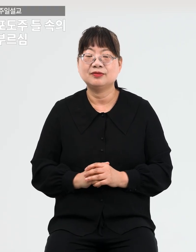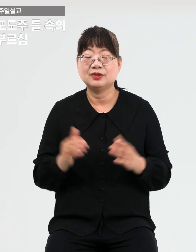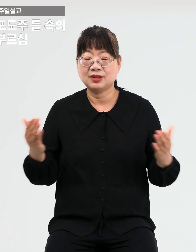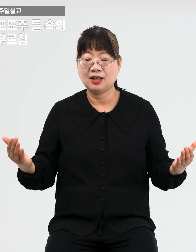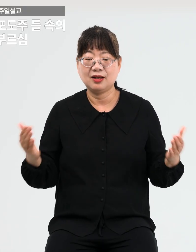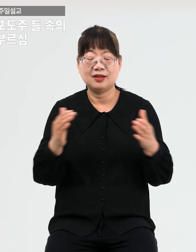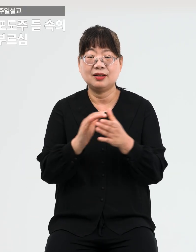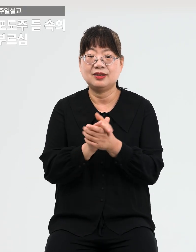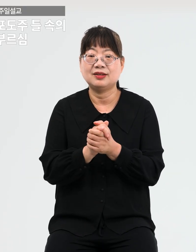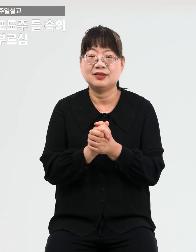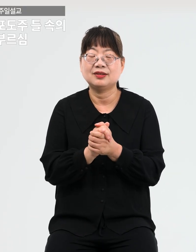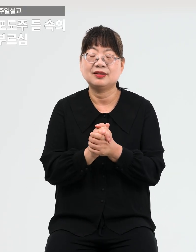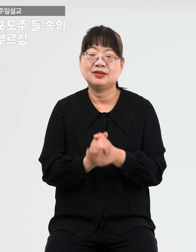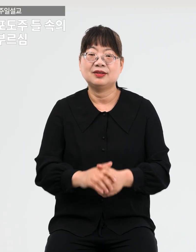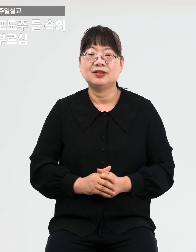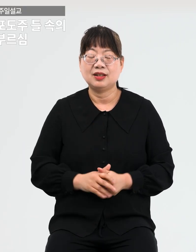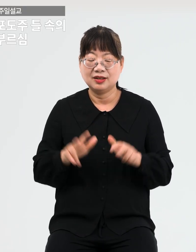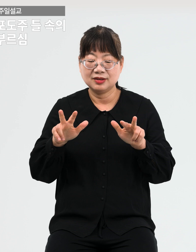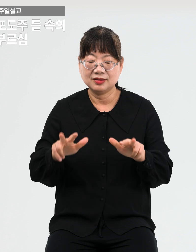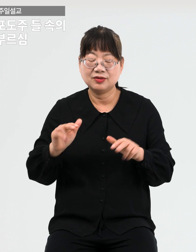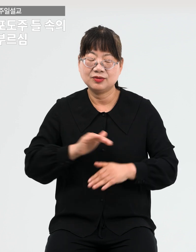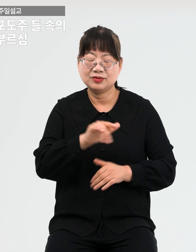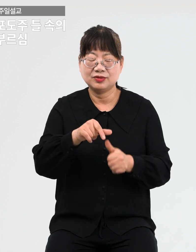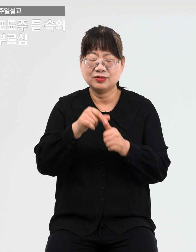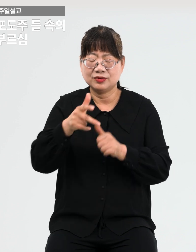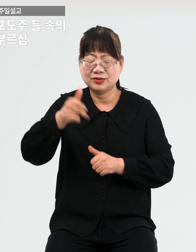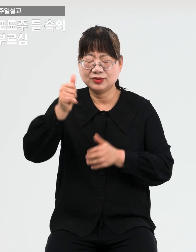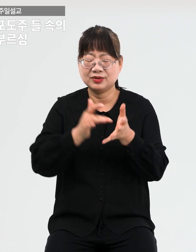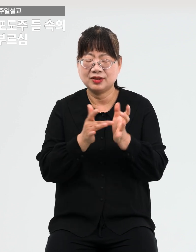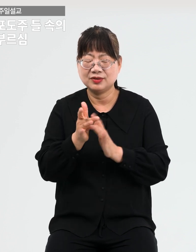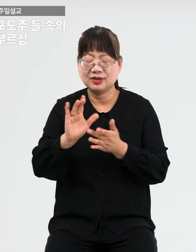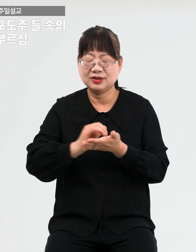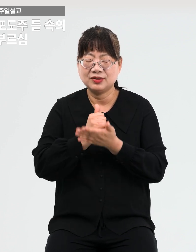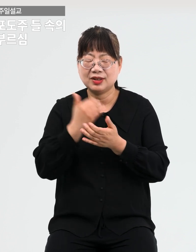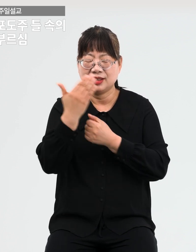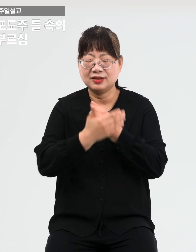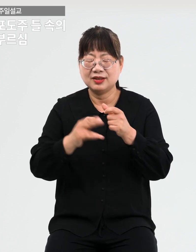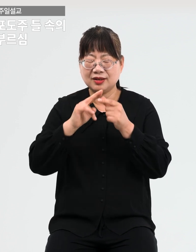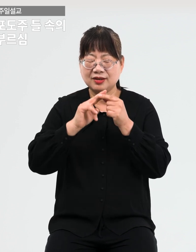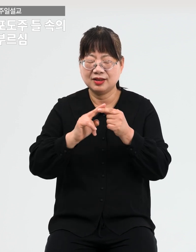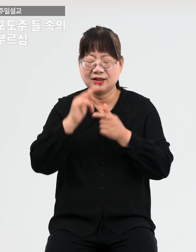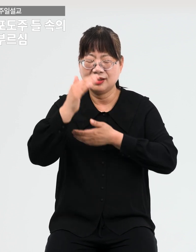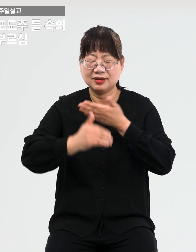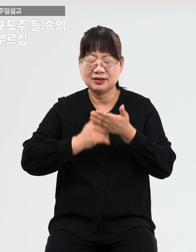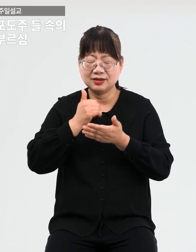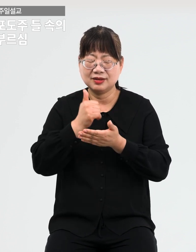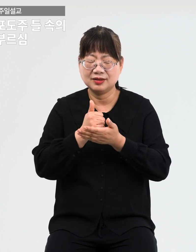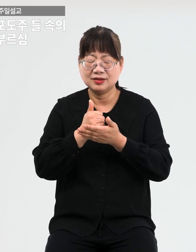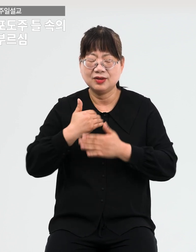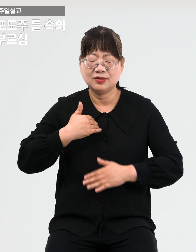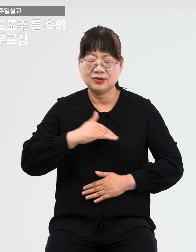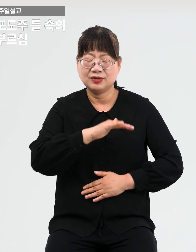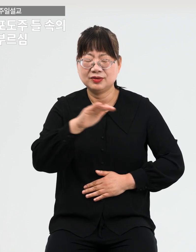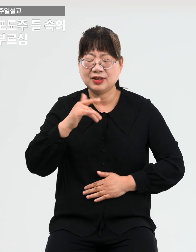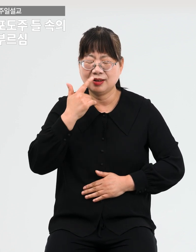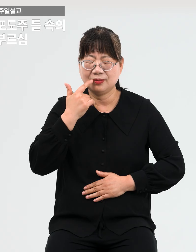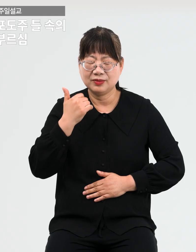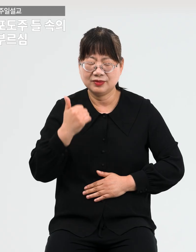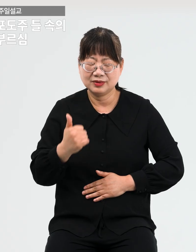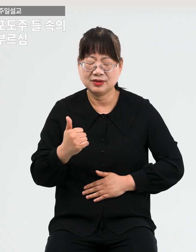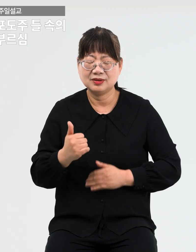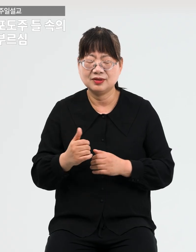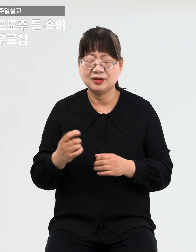아멘. 지금은 우리 구주 예수 그리스도의 은혜와 하나님 우리